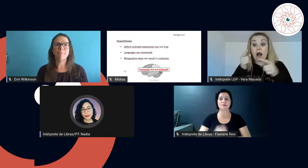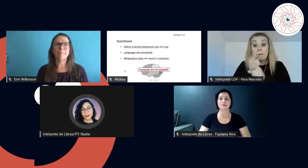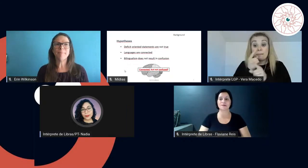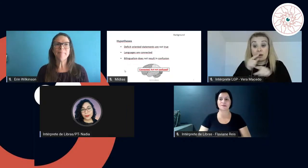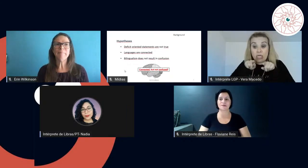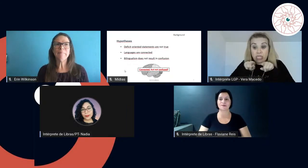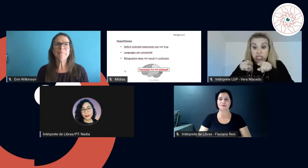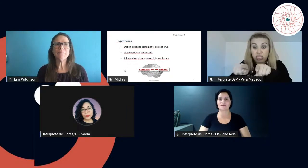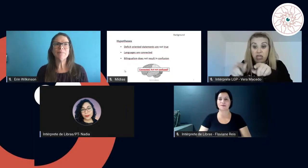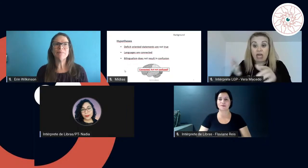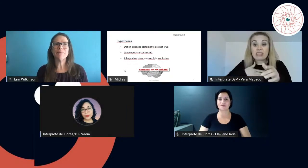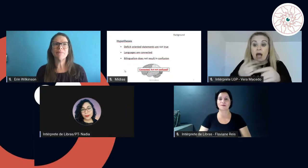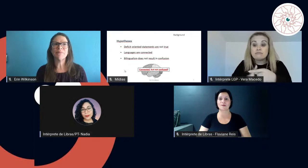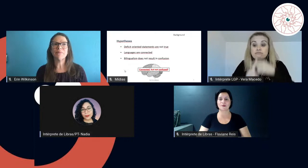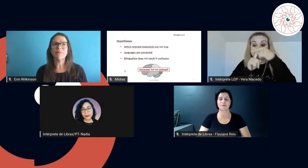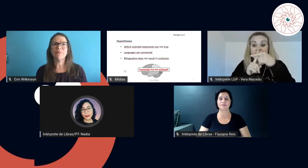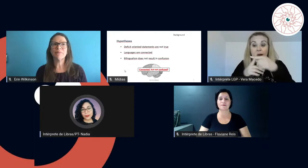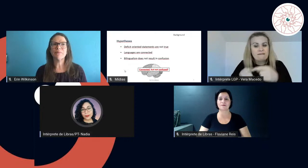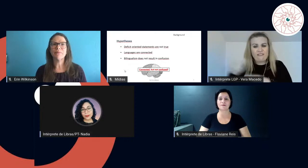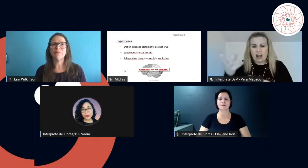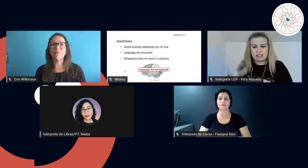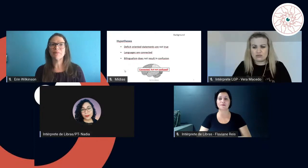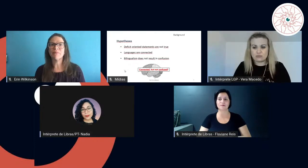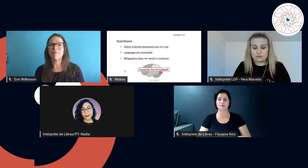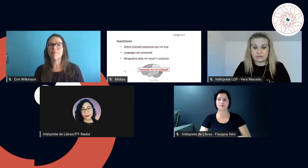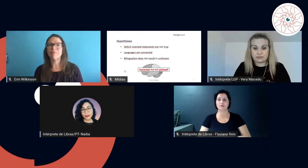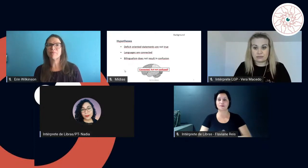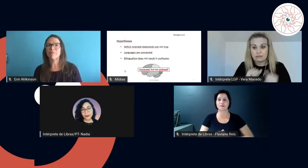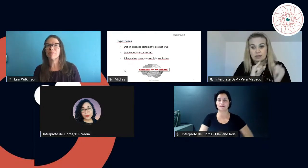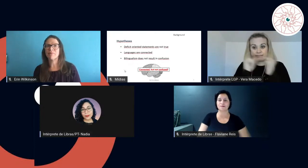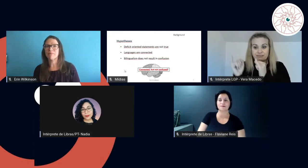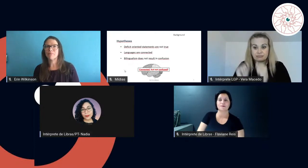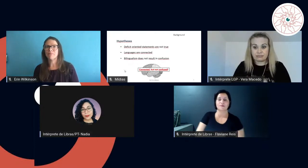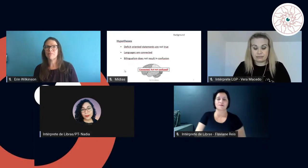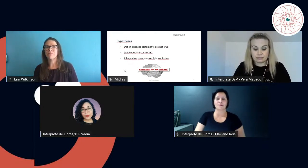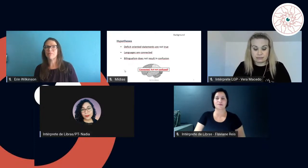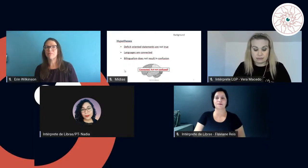trazem inúmeros benefícios para esse indivíduo. Próximo slide.